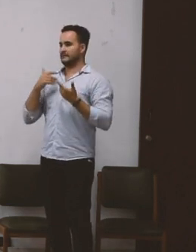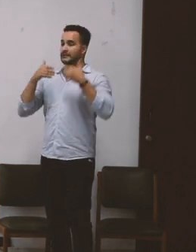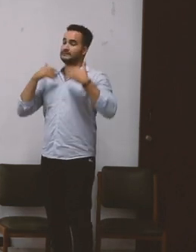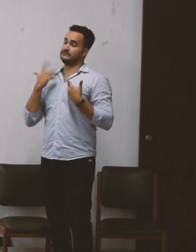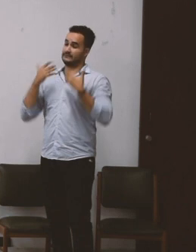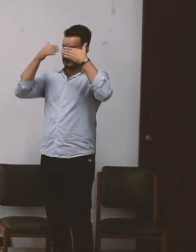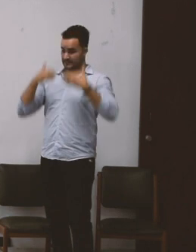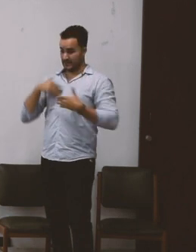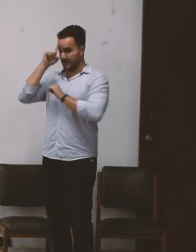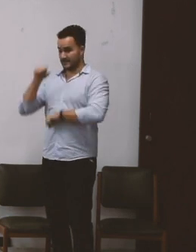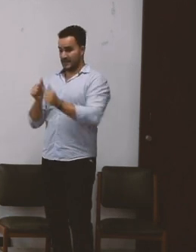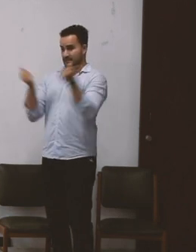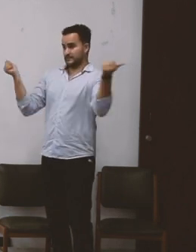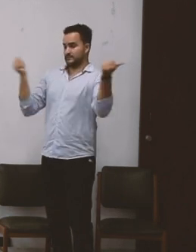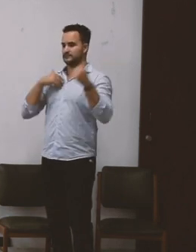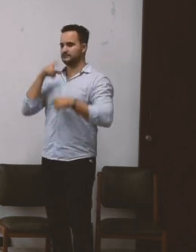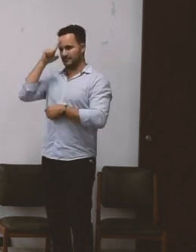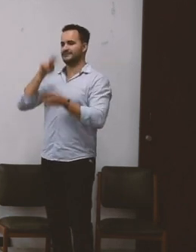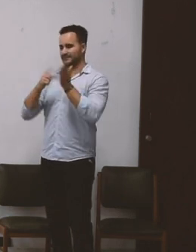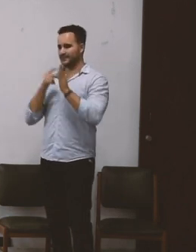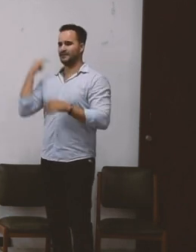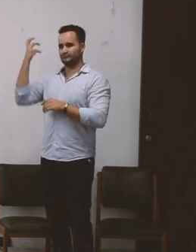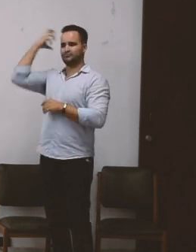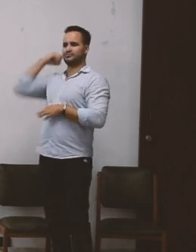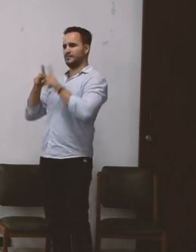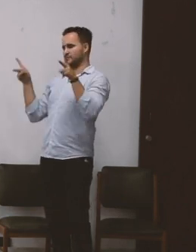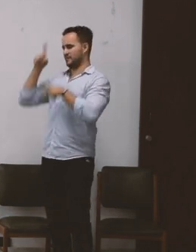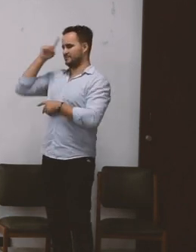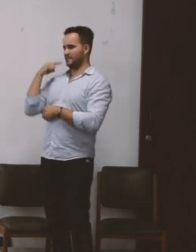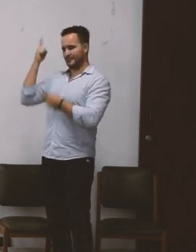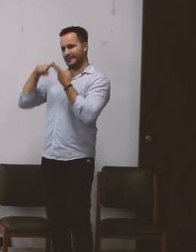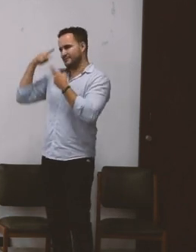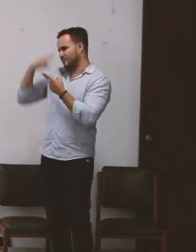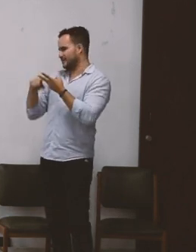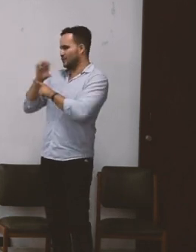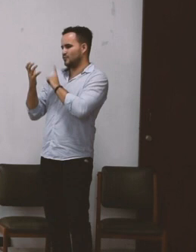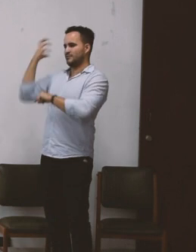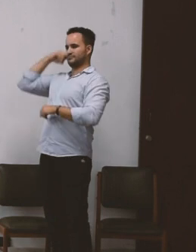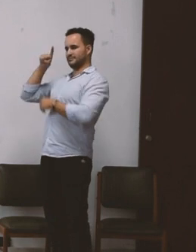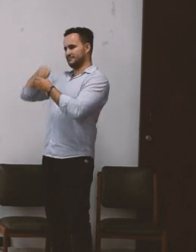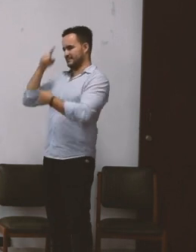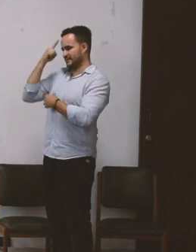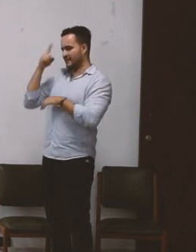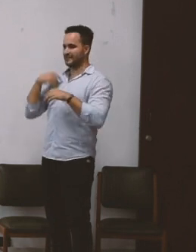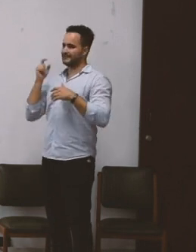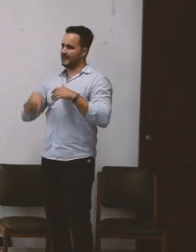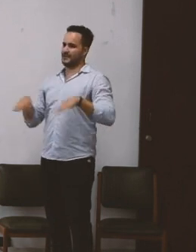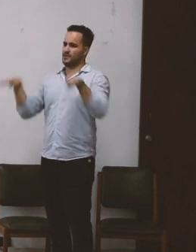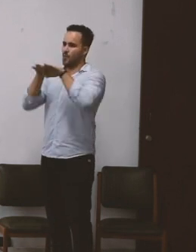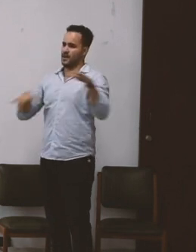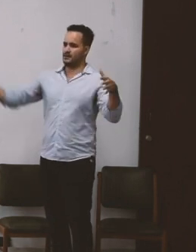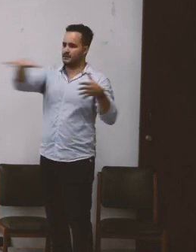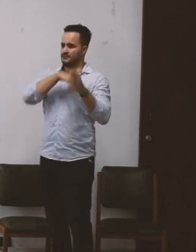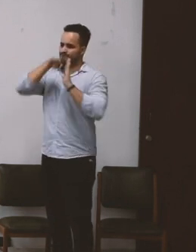materialidad a sujetos que devienen de una construcción histórica, política, económica y cultural comprometida con la normalización de